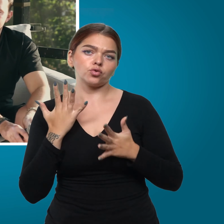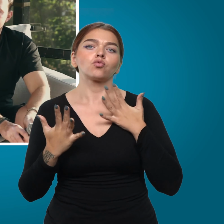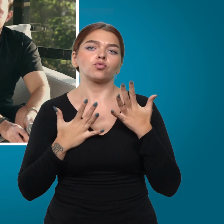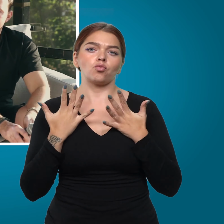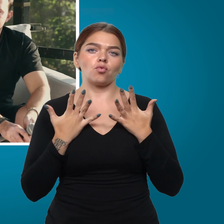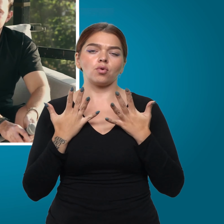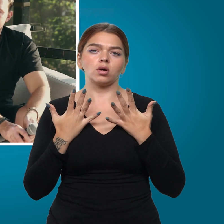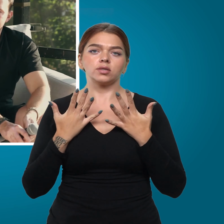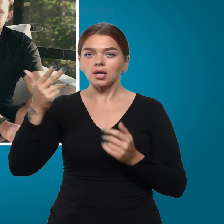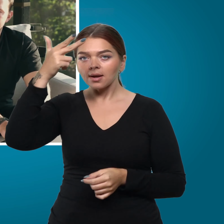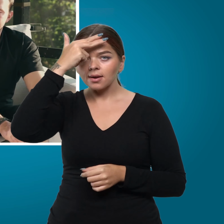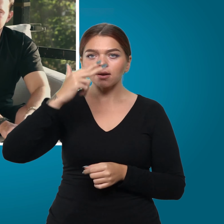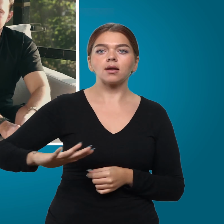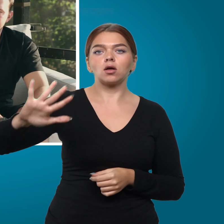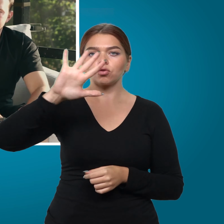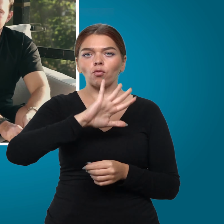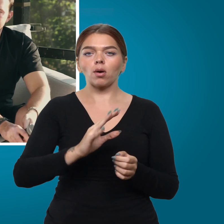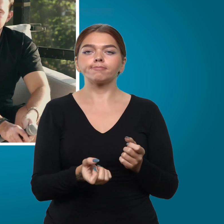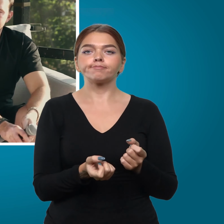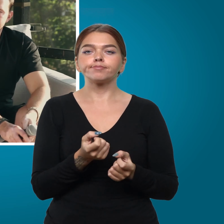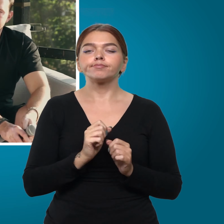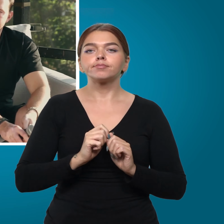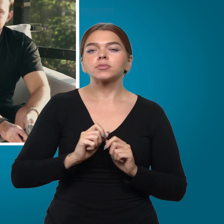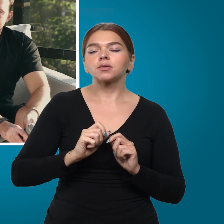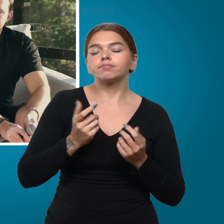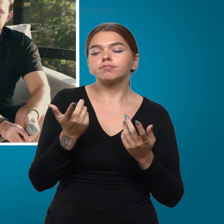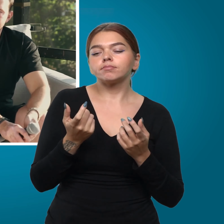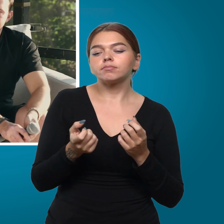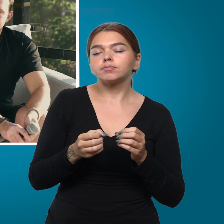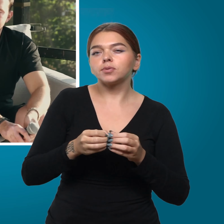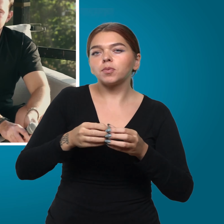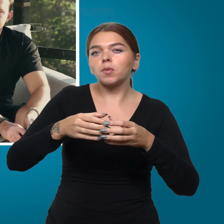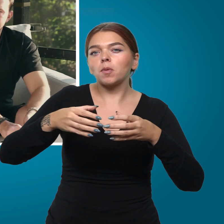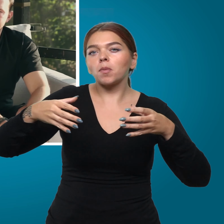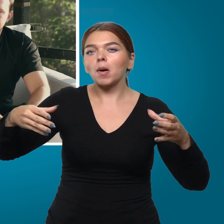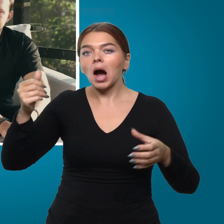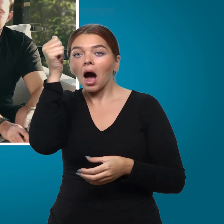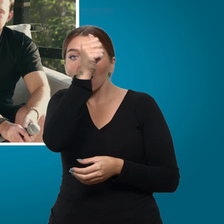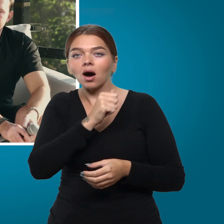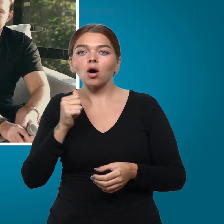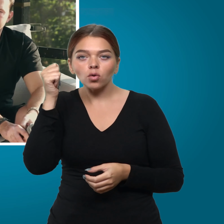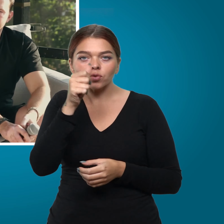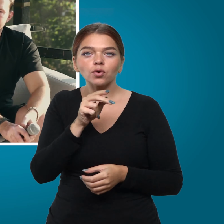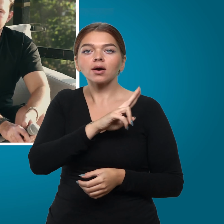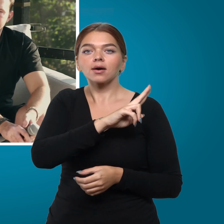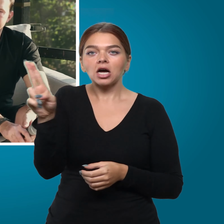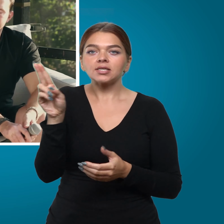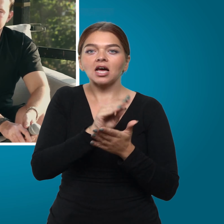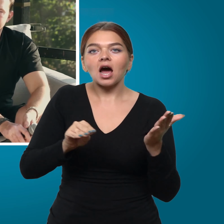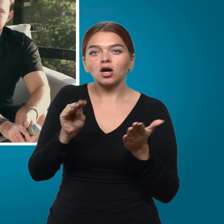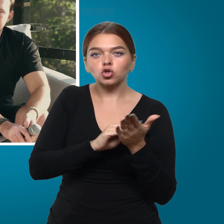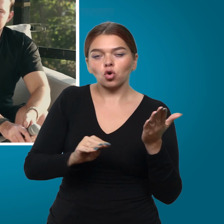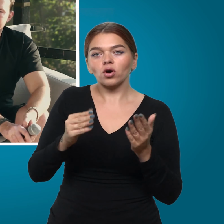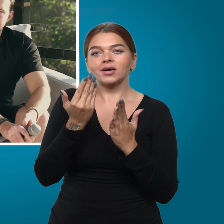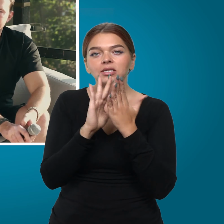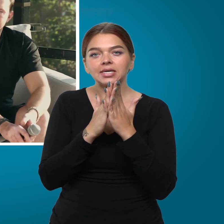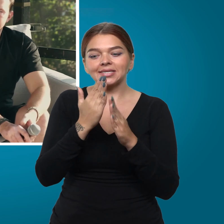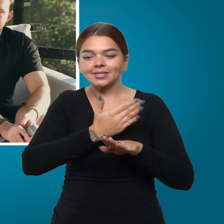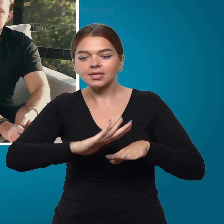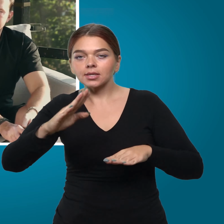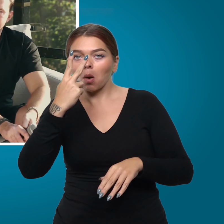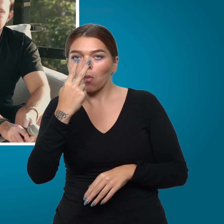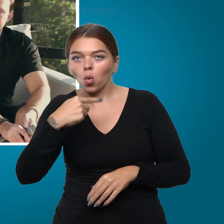labai gerai parašytos knygos ir Monikos Mikėnaitės, ir Eglės Ramoškaitės, Akvilina Cicėnaitė,